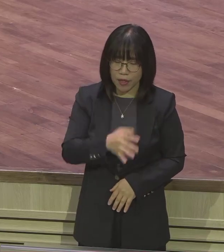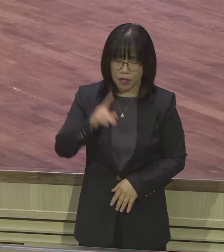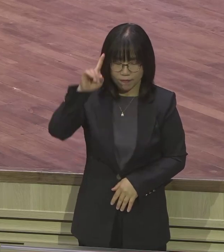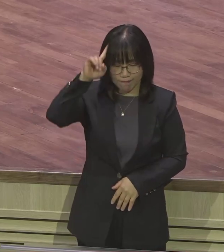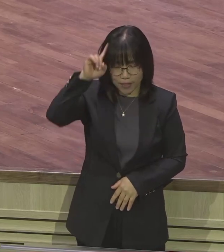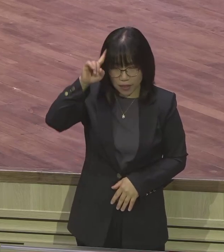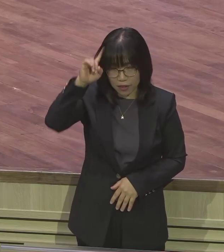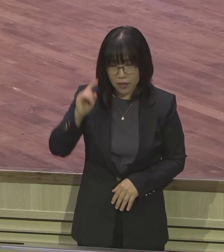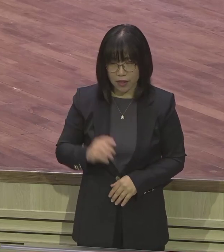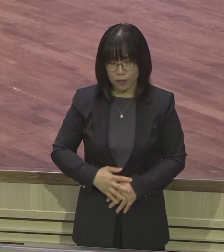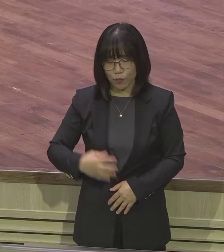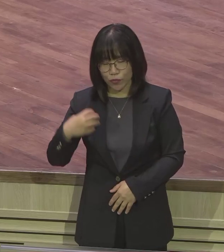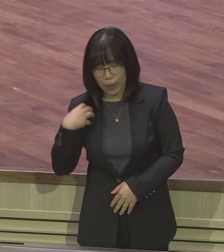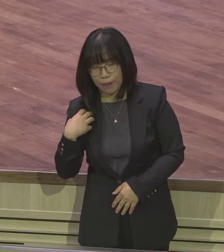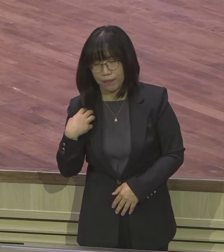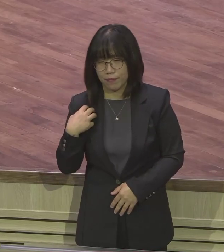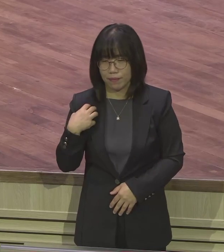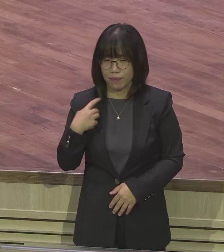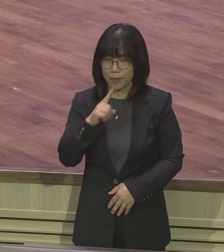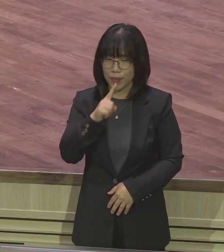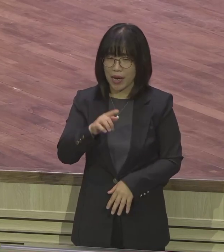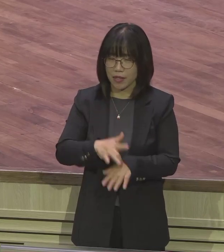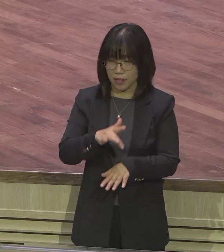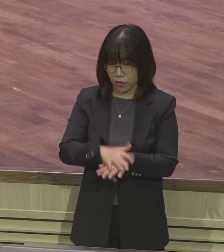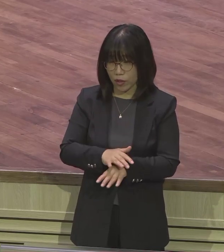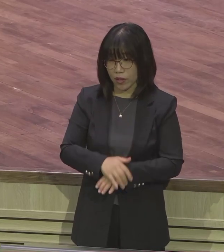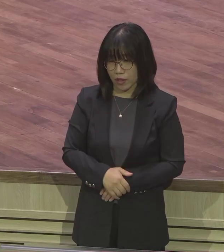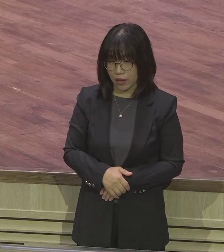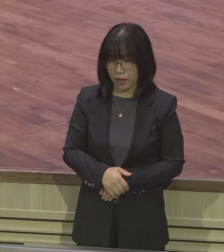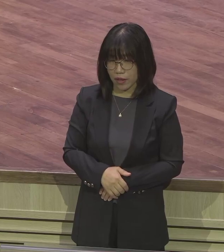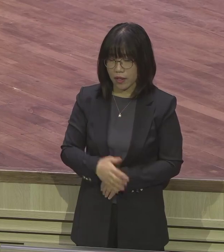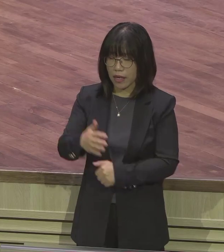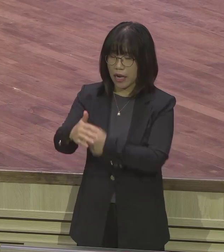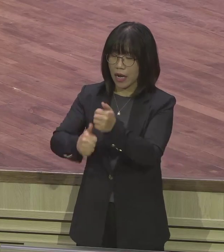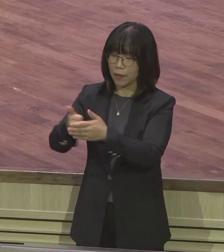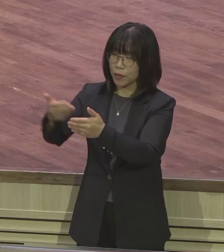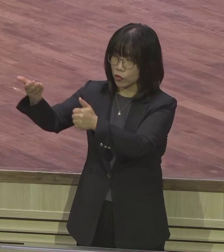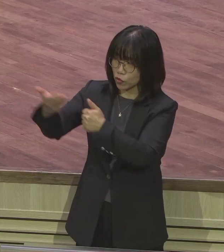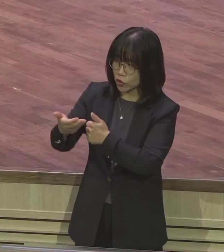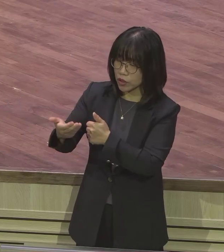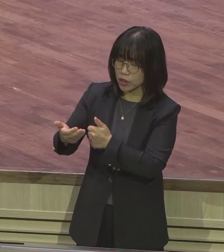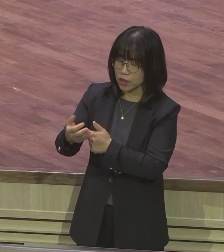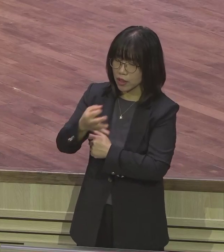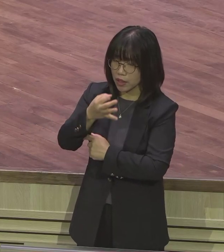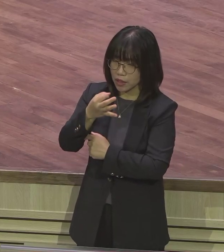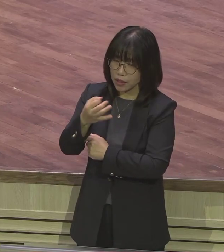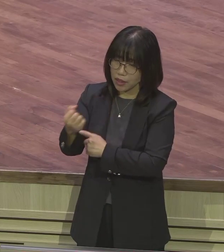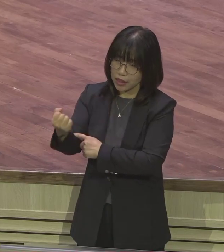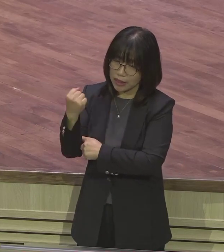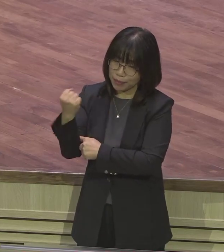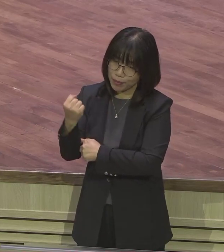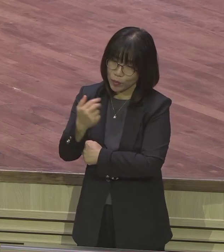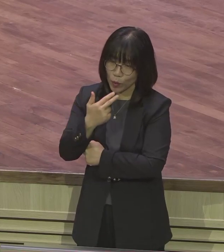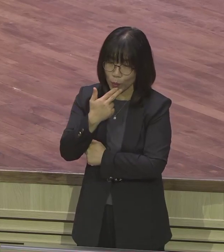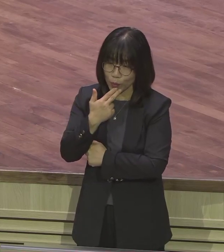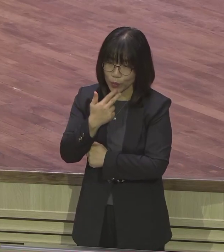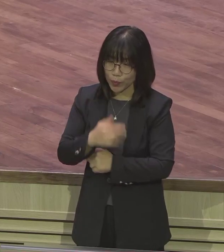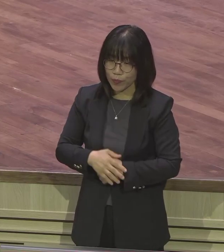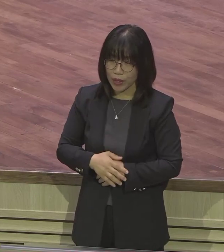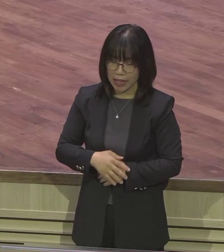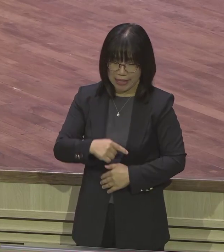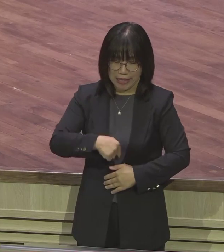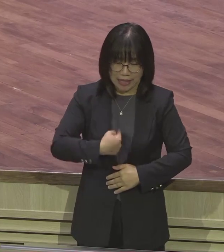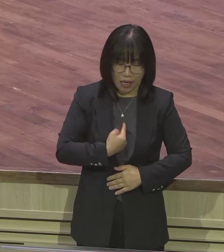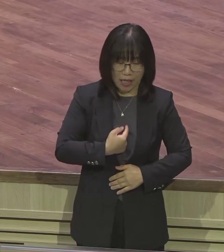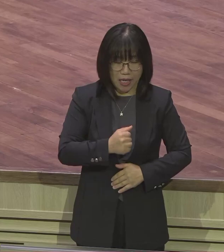스트레스야. 부담돼. 은혜를 못 받으니까. 하나님 주신 힘이 없으니까 하나님 공급해 주신 힘이 없으니까 지 힘으로 하려고